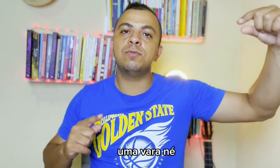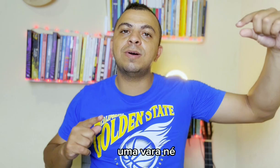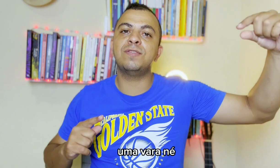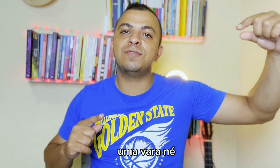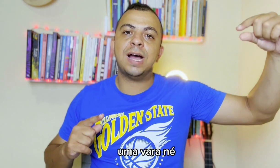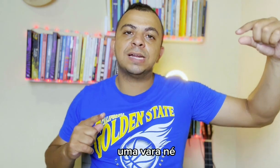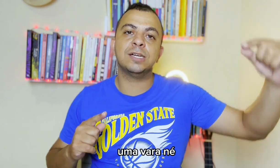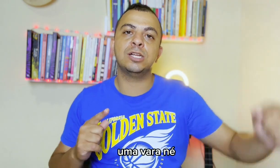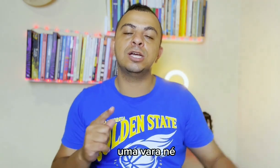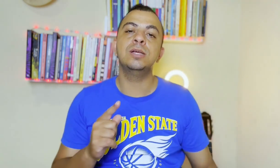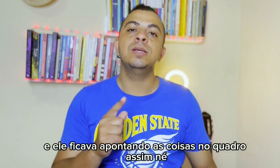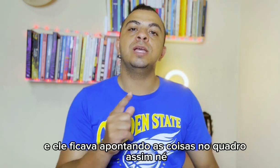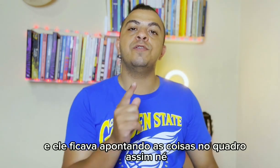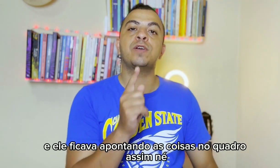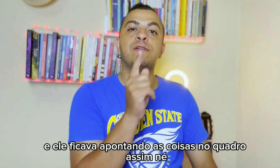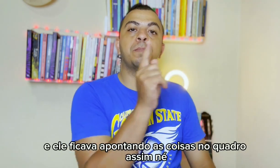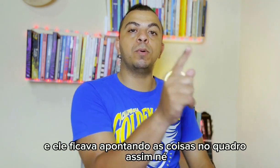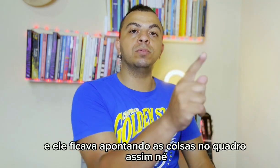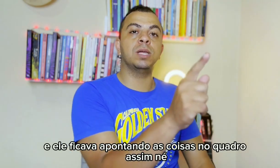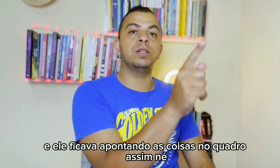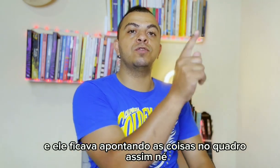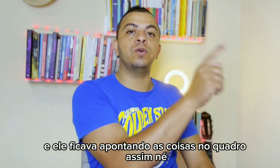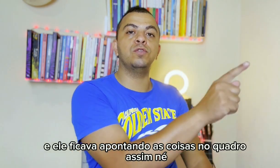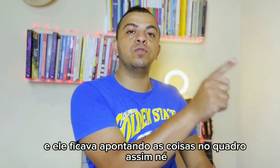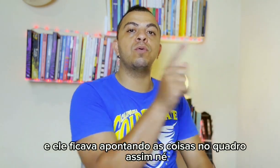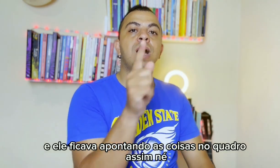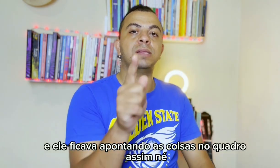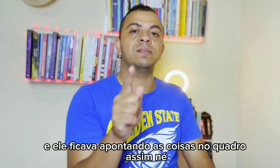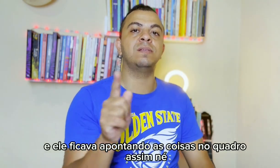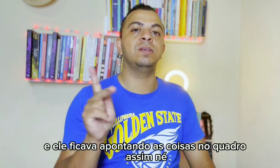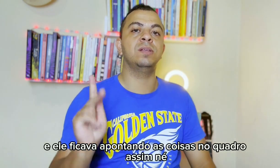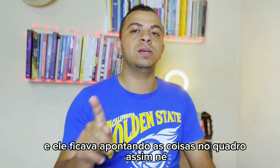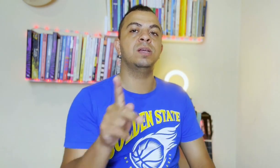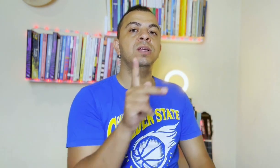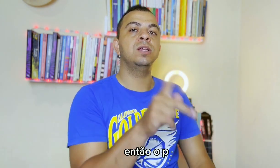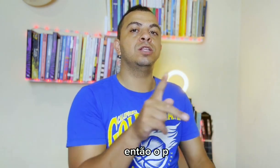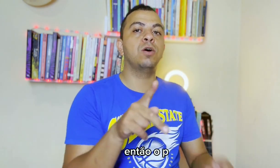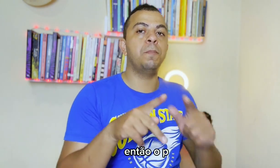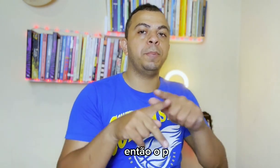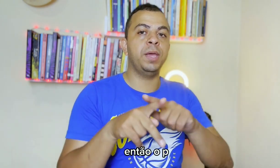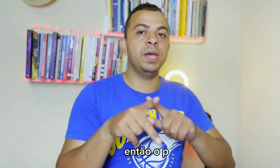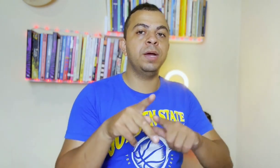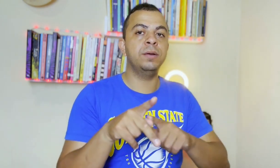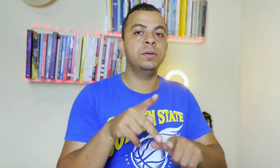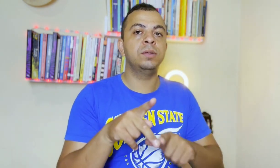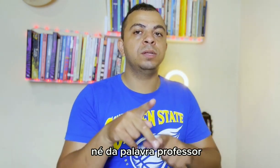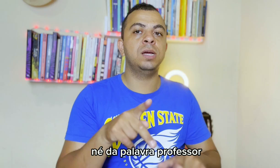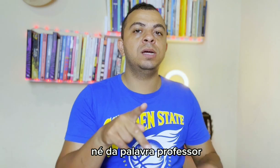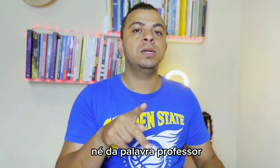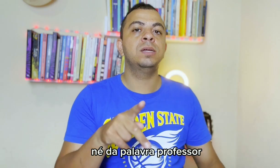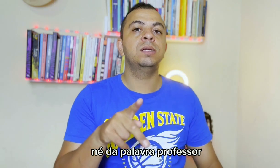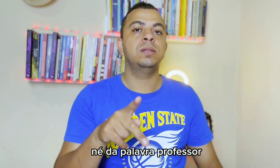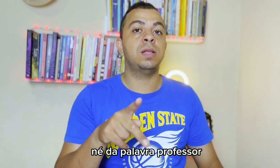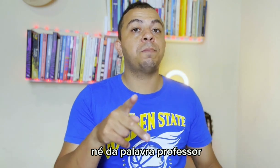uma vara, né? E ele ficava apontando as coisas no quadro assim, né? Então o P, né? Da